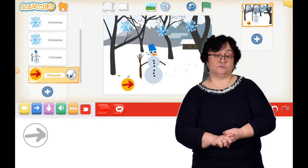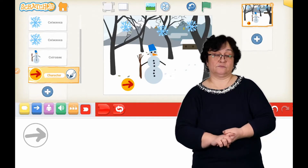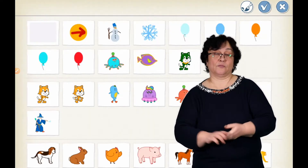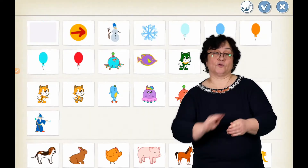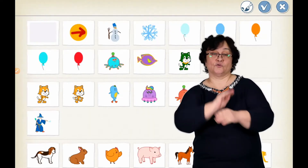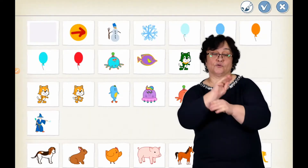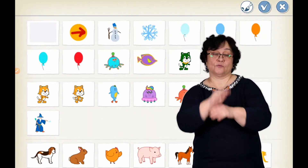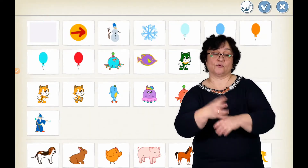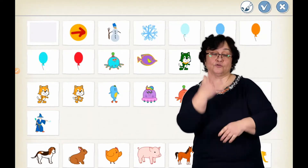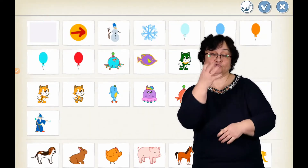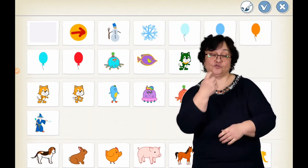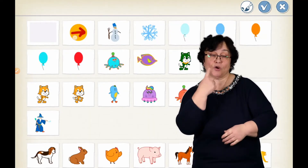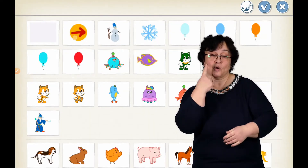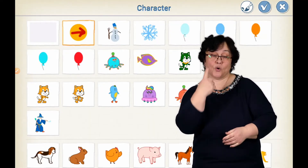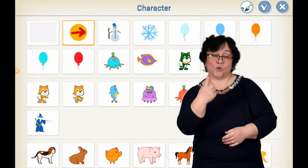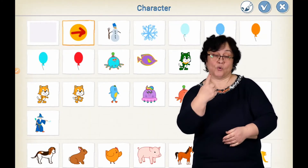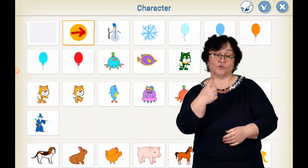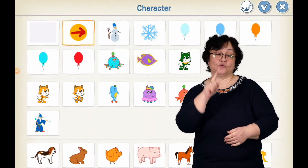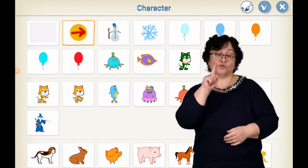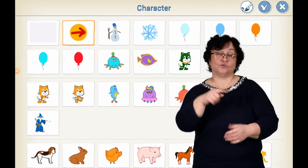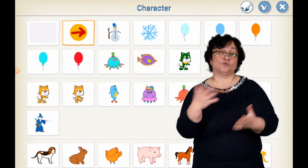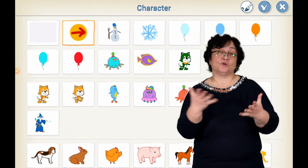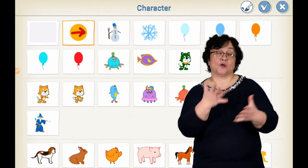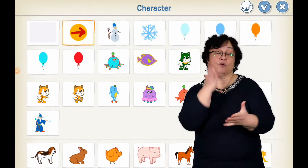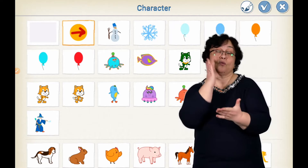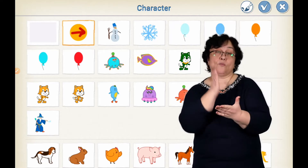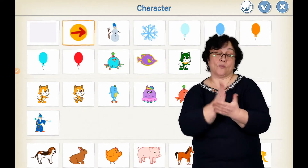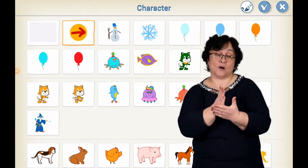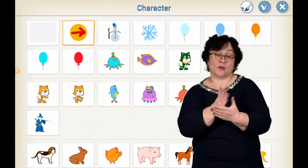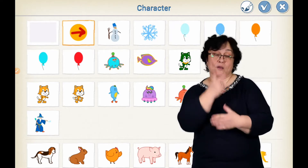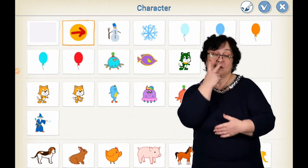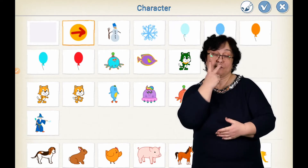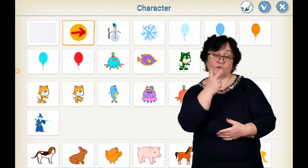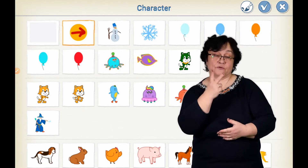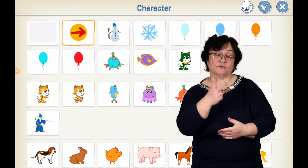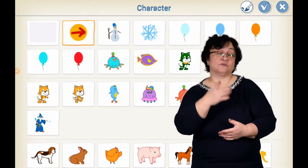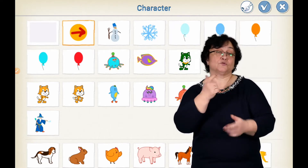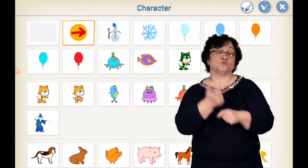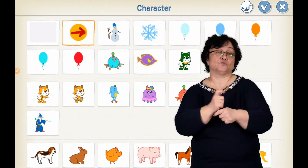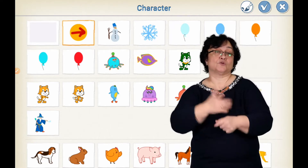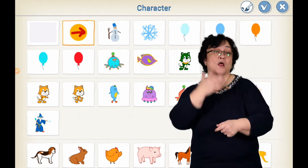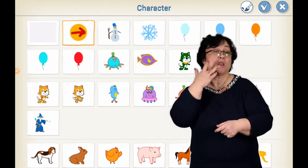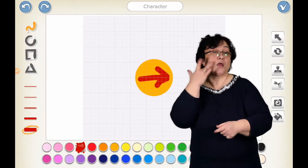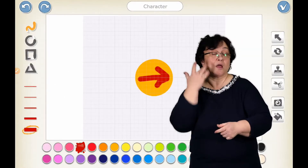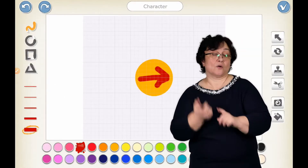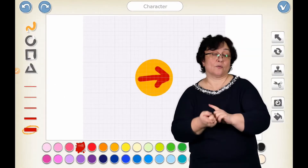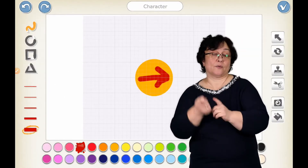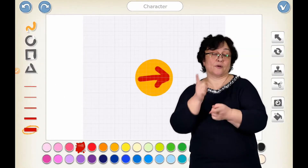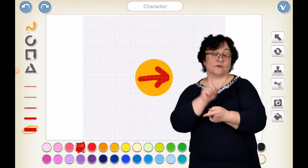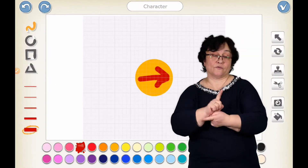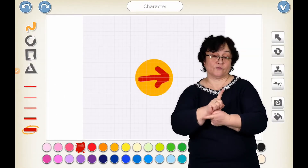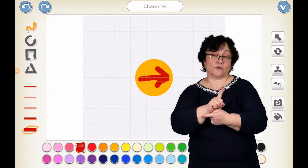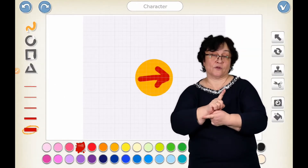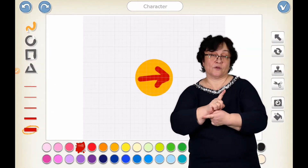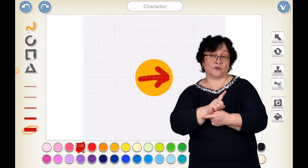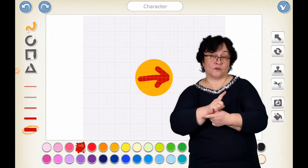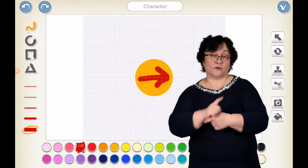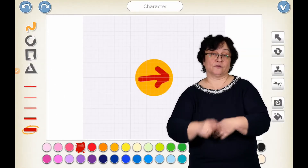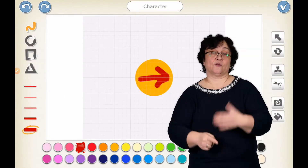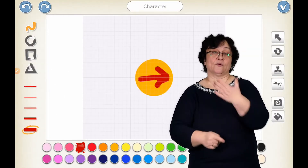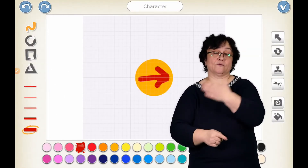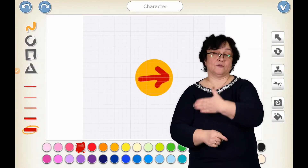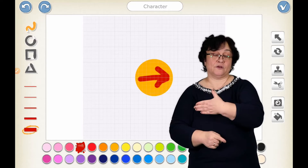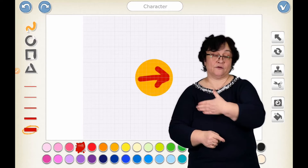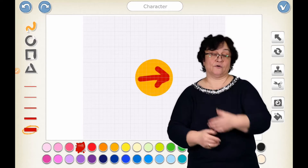Зможемо. Додамо ще одну стрілку. Вберемо вже ту, яку маємо. Дивись, я покажу, як дуже легко перетворити її на стрілку